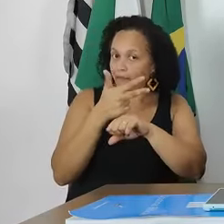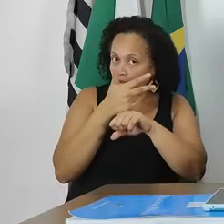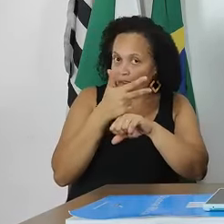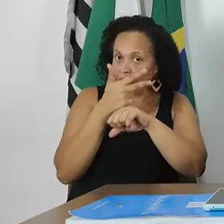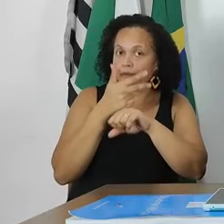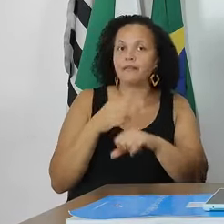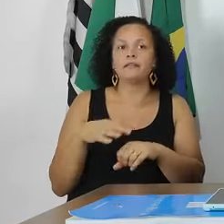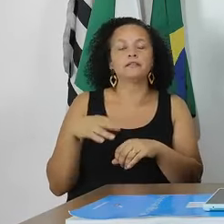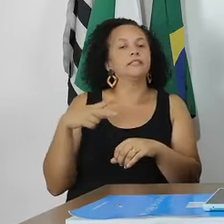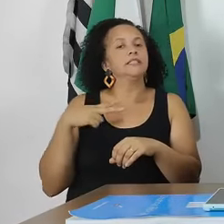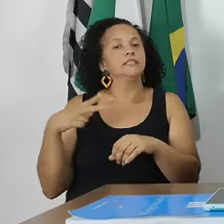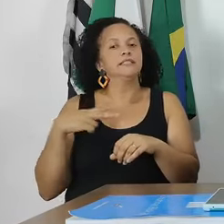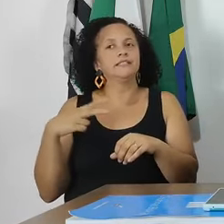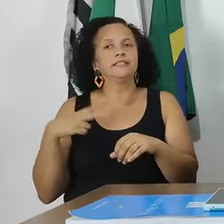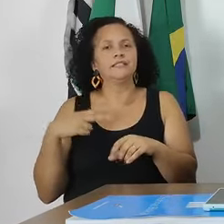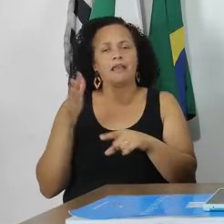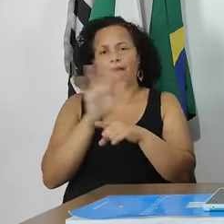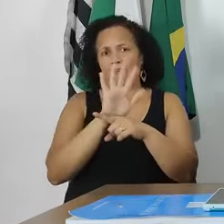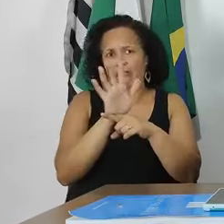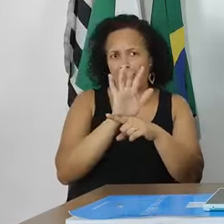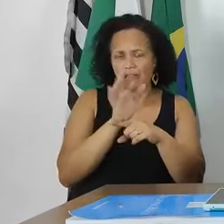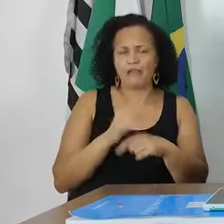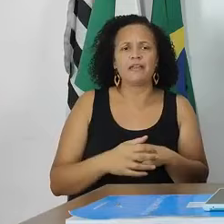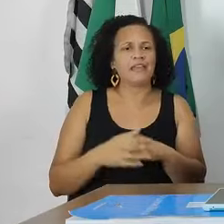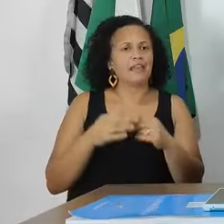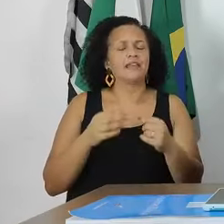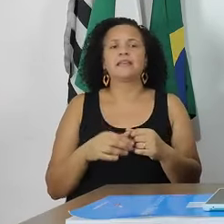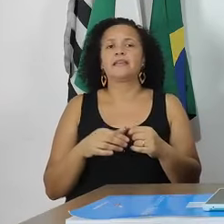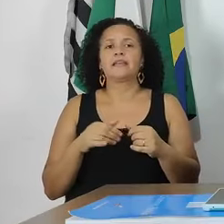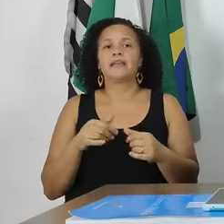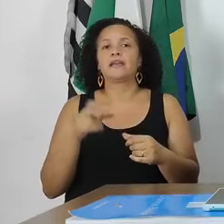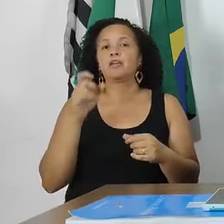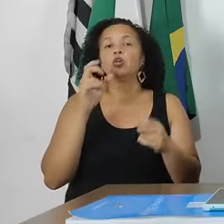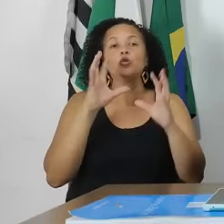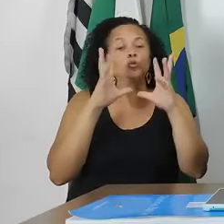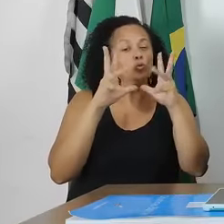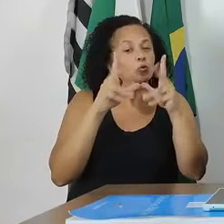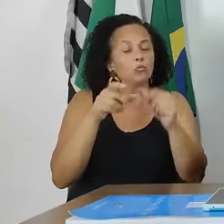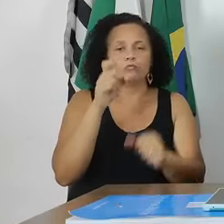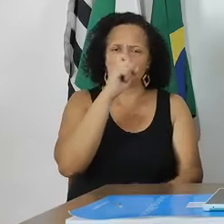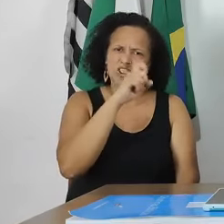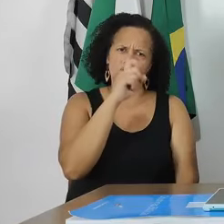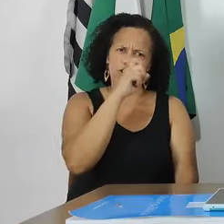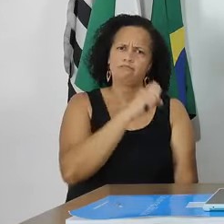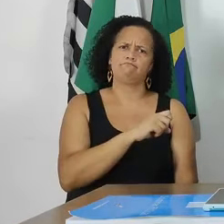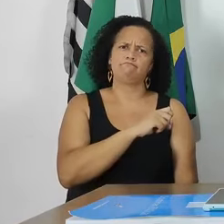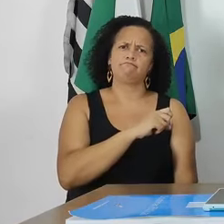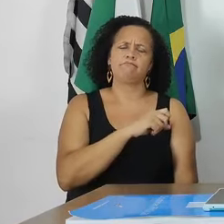na televisão que não são verdadeiras. Então, a